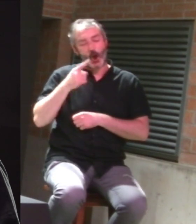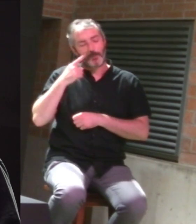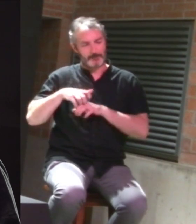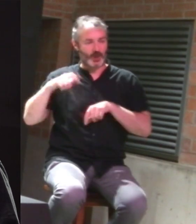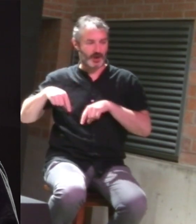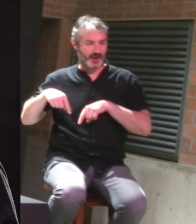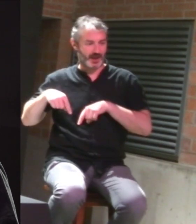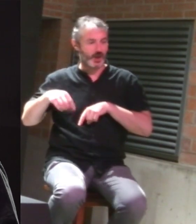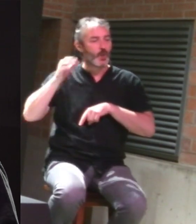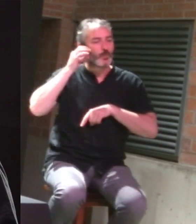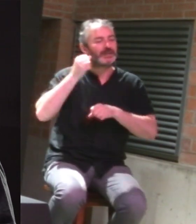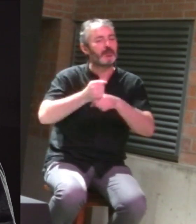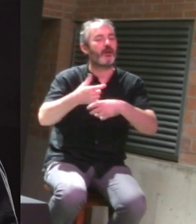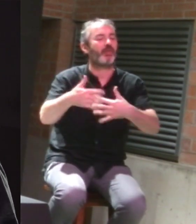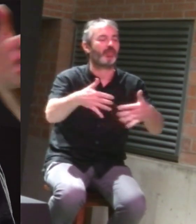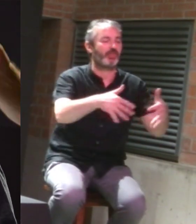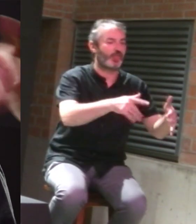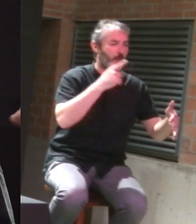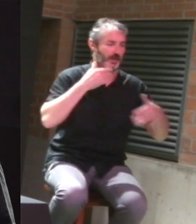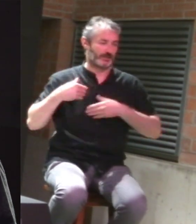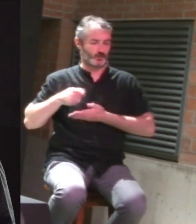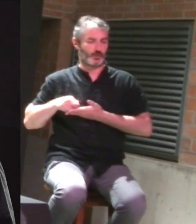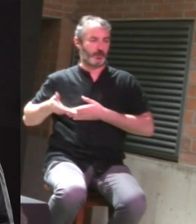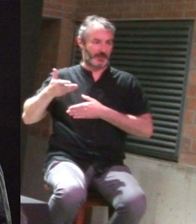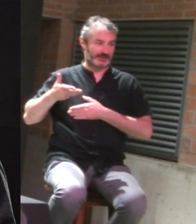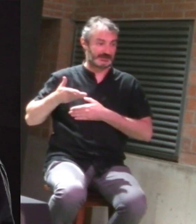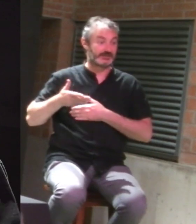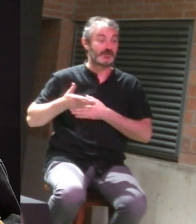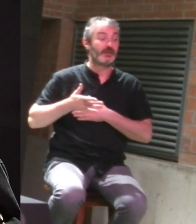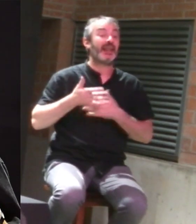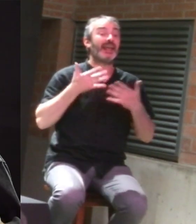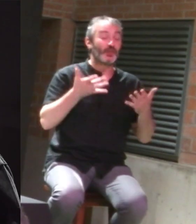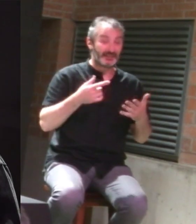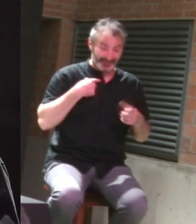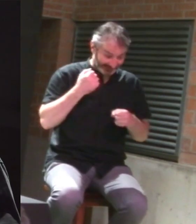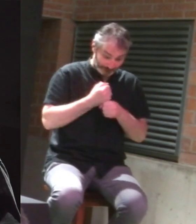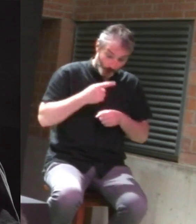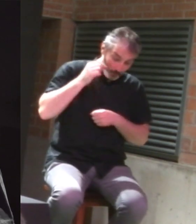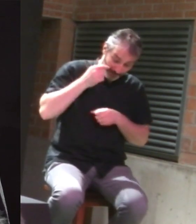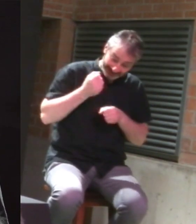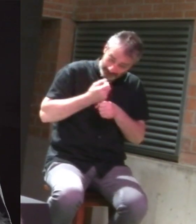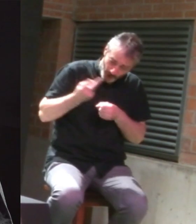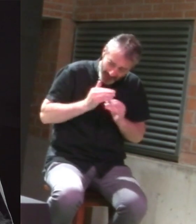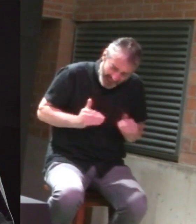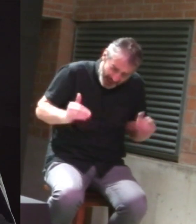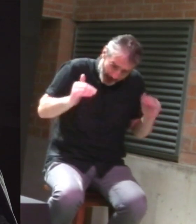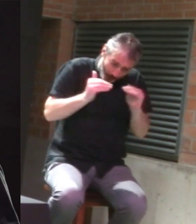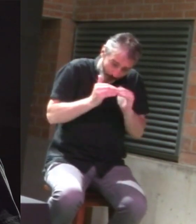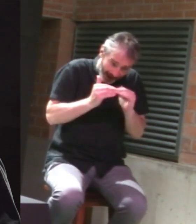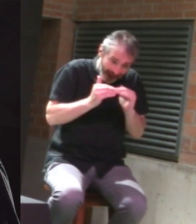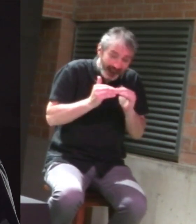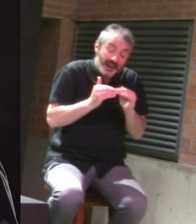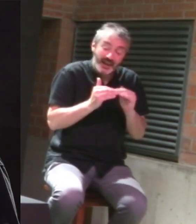predominio masculino. A finales del siglo XIX, las mujeres recibían por el mismo trabajo que los hombres